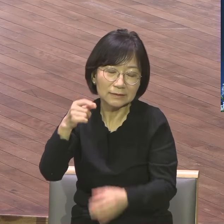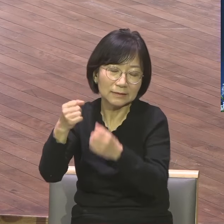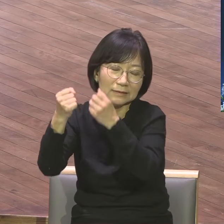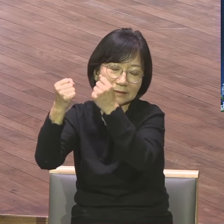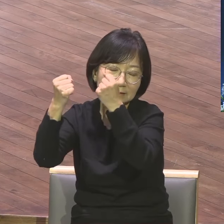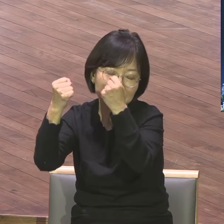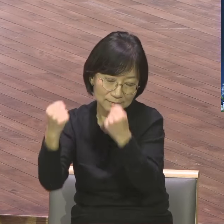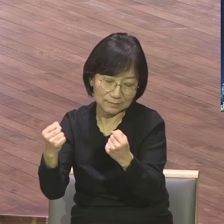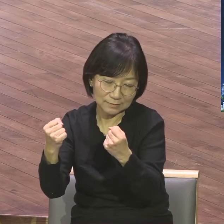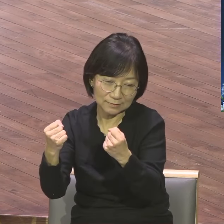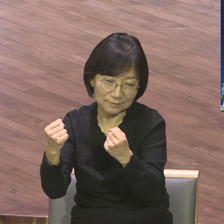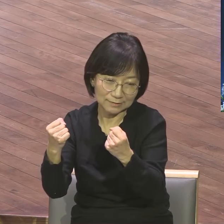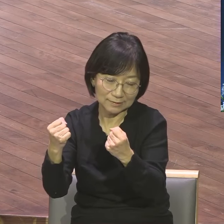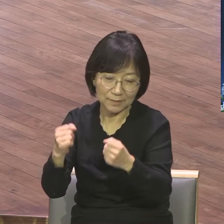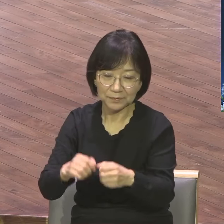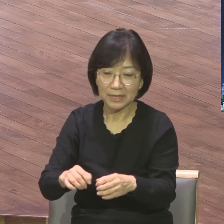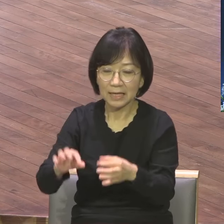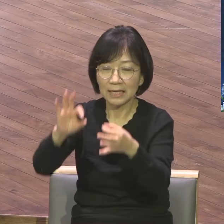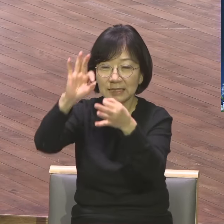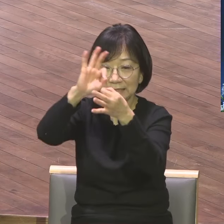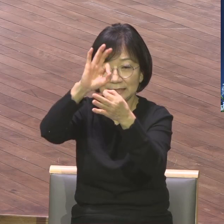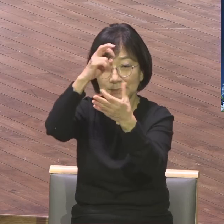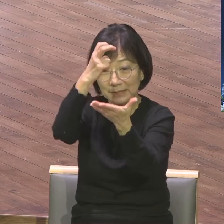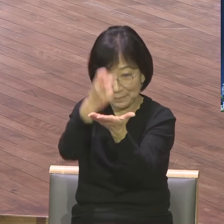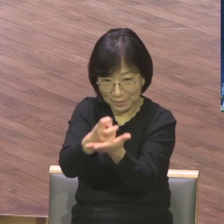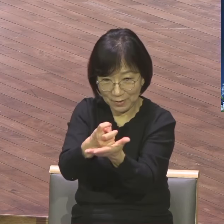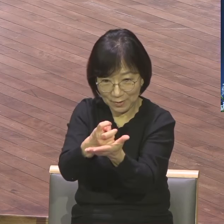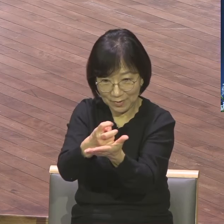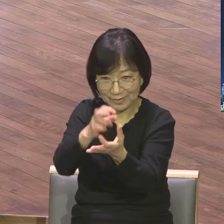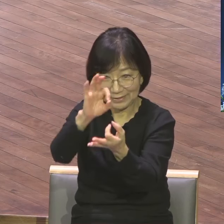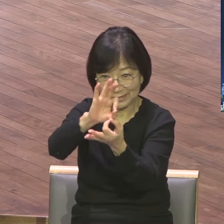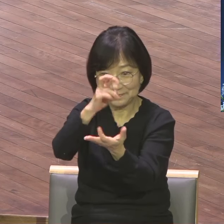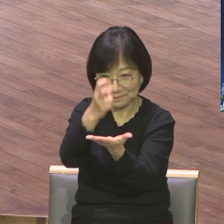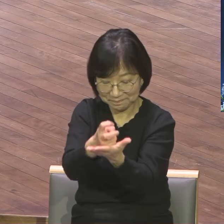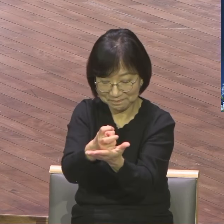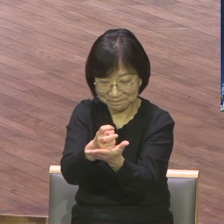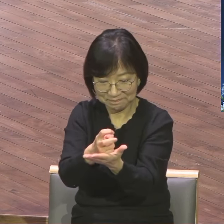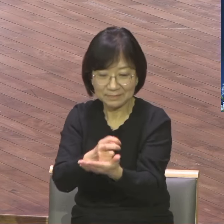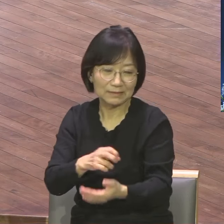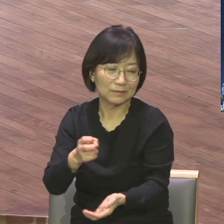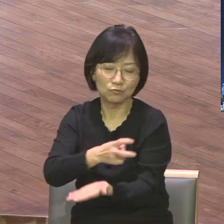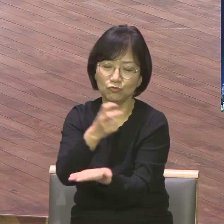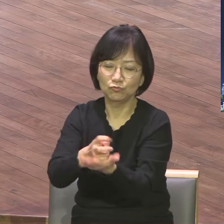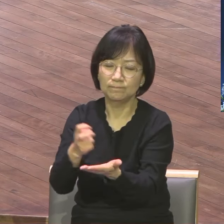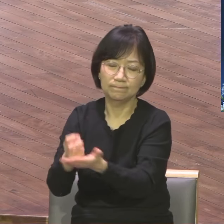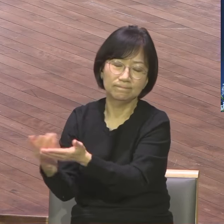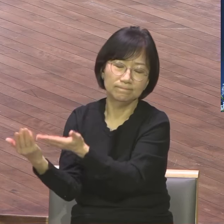줍니다. 그리고 십계명의 시행규칙 율법을 주십니다.